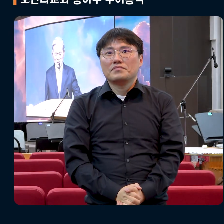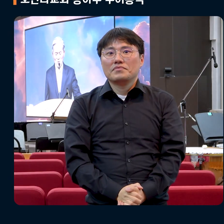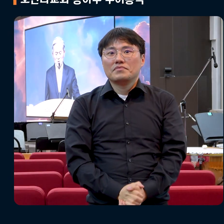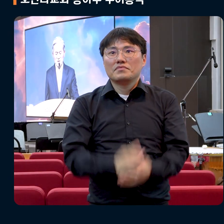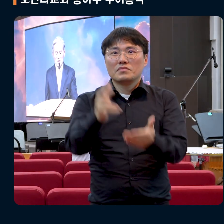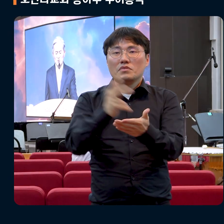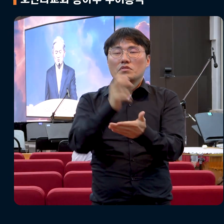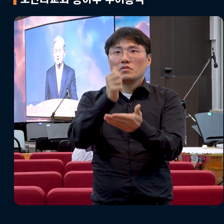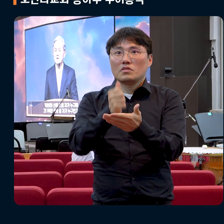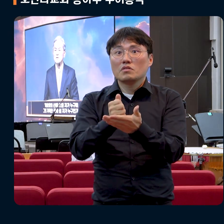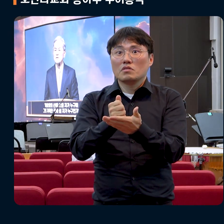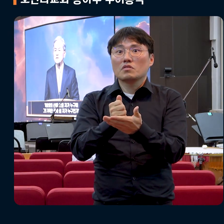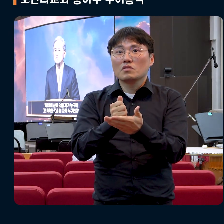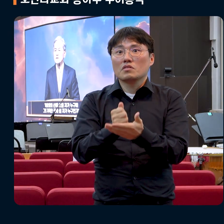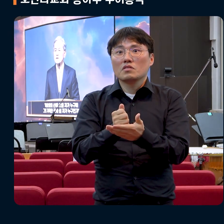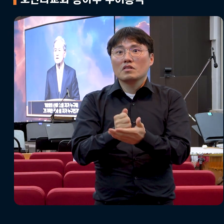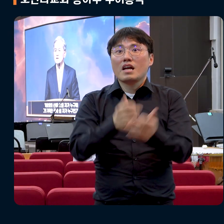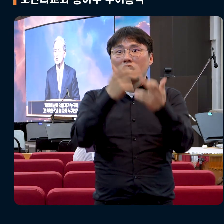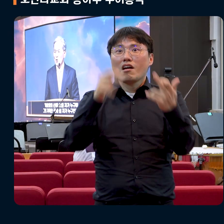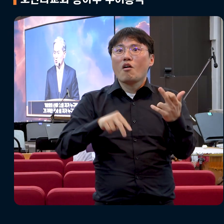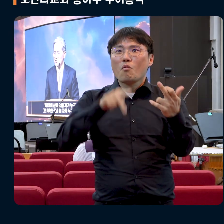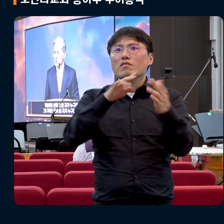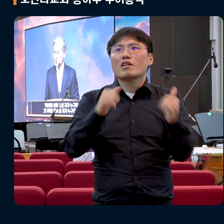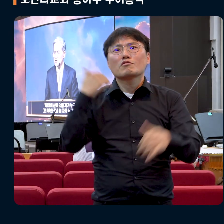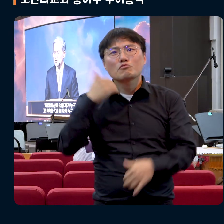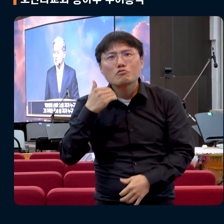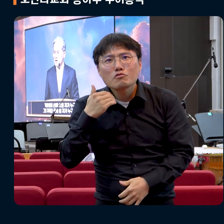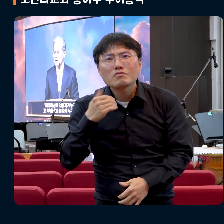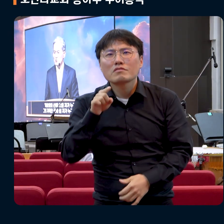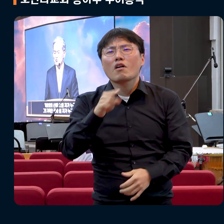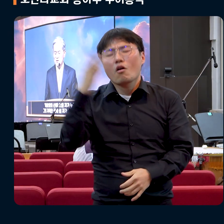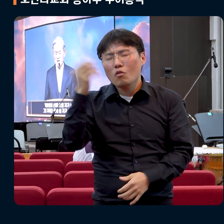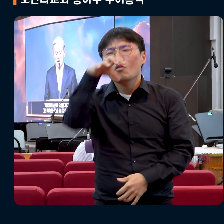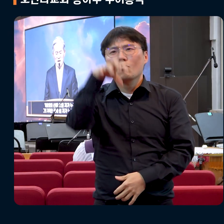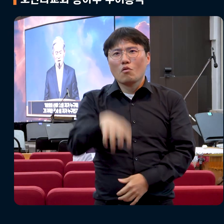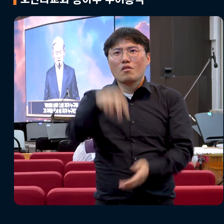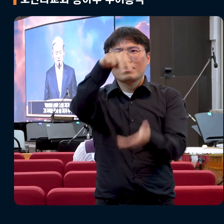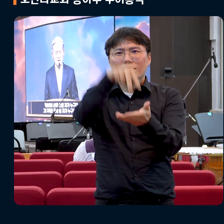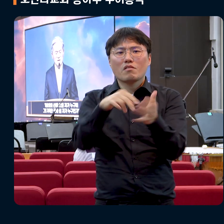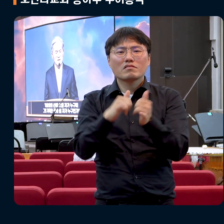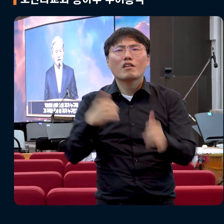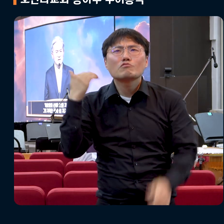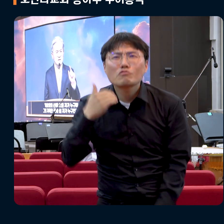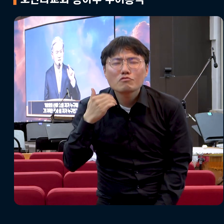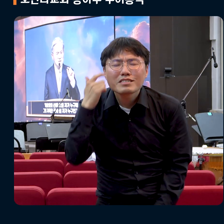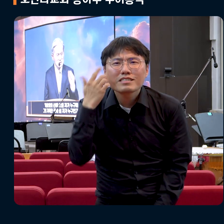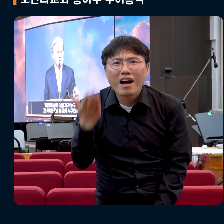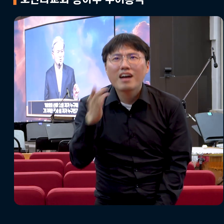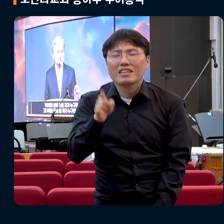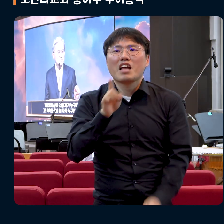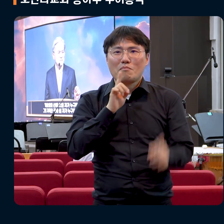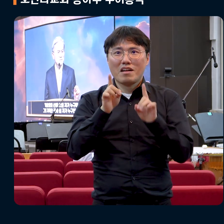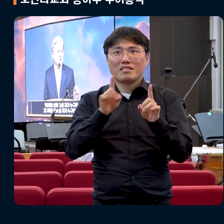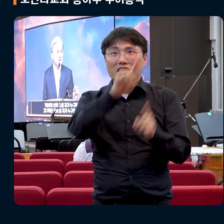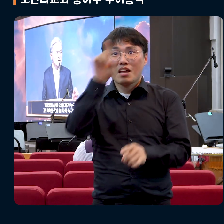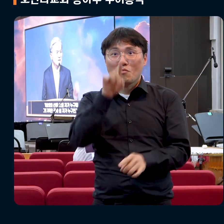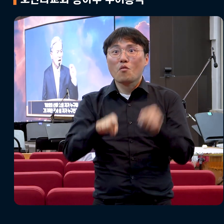여호와의 산에 오를 자가 누구며 그의 거룩한 곳에 설 자가 누구인가? 라는 이